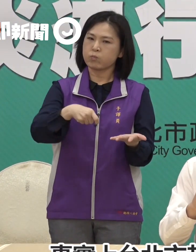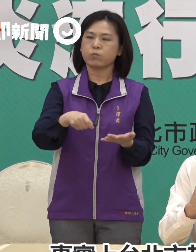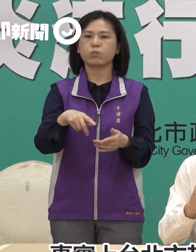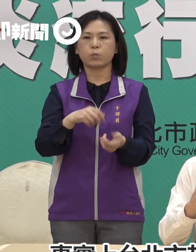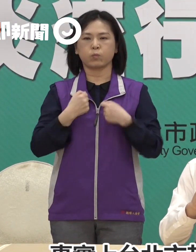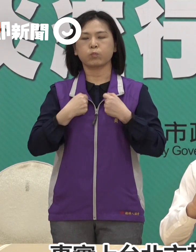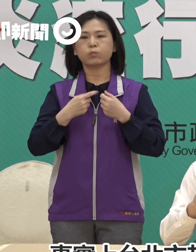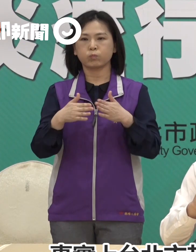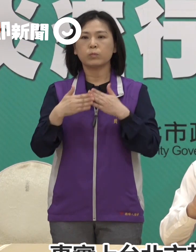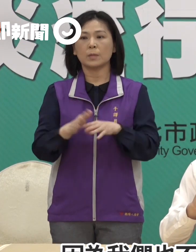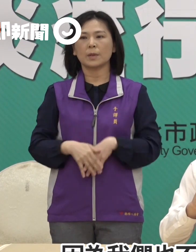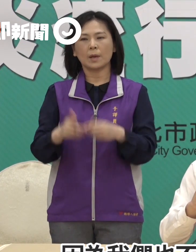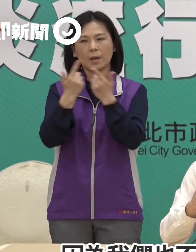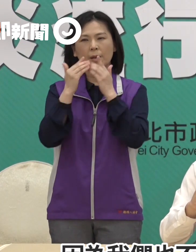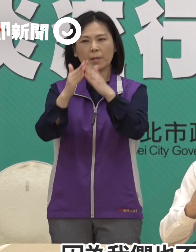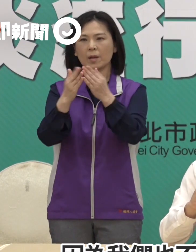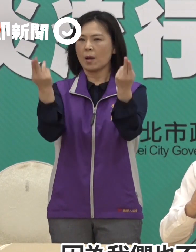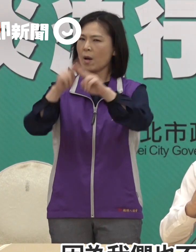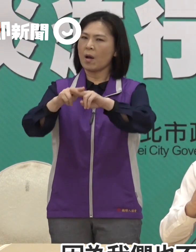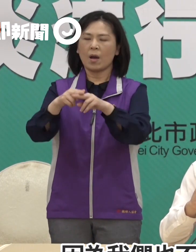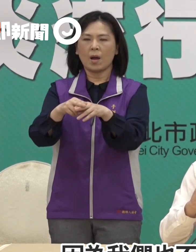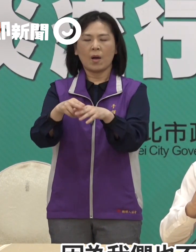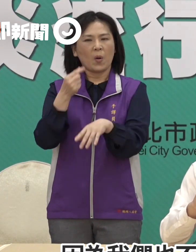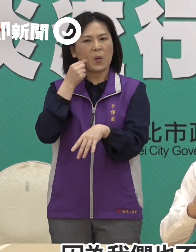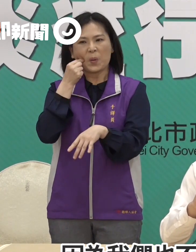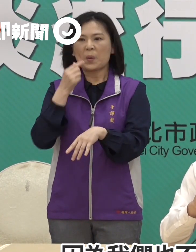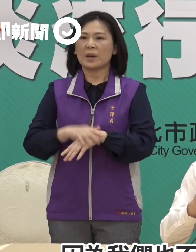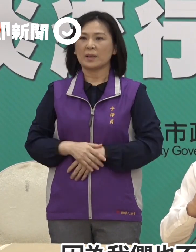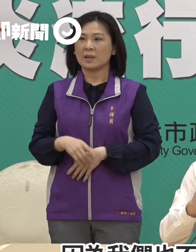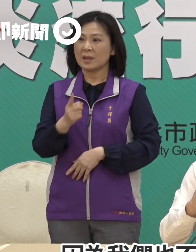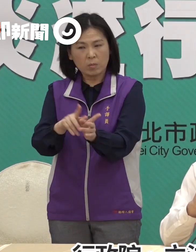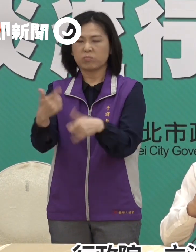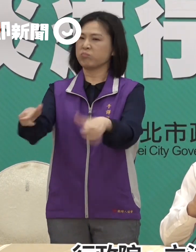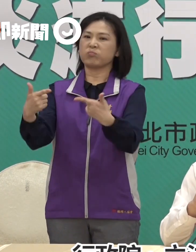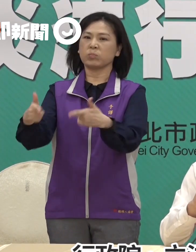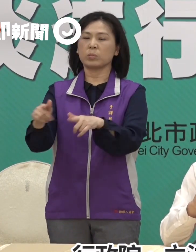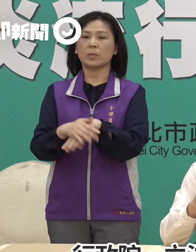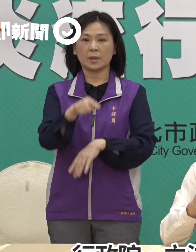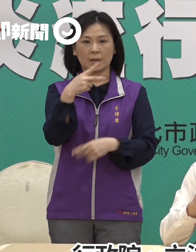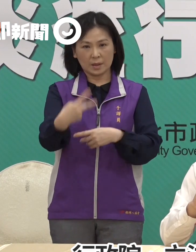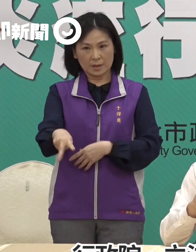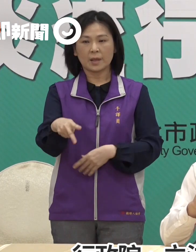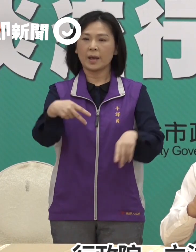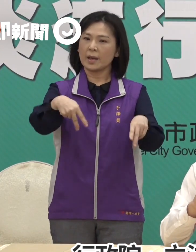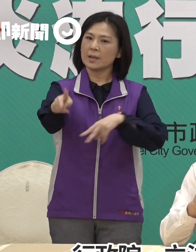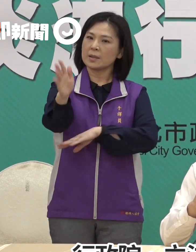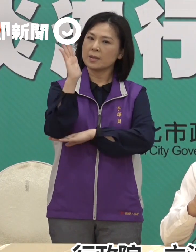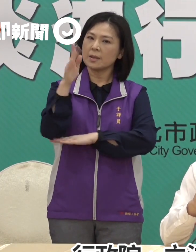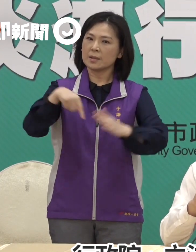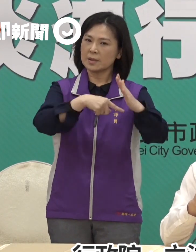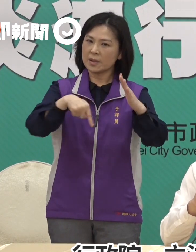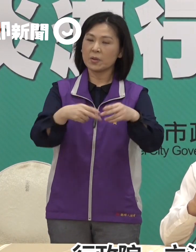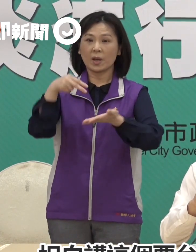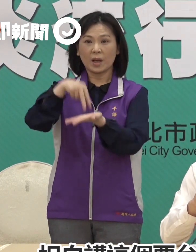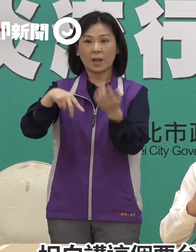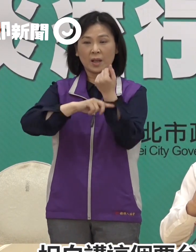城远比想象的困难，因为我们不是自己在做自嗨的，你知道吗？行政院跟立法院关起